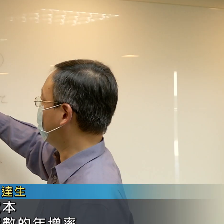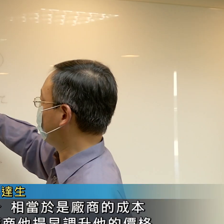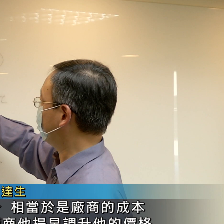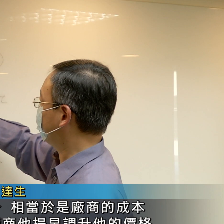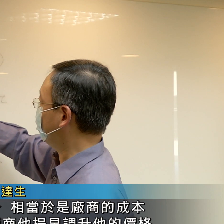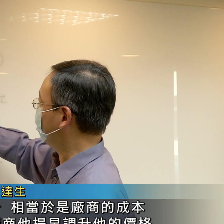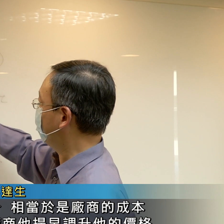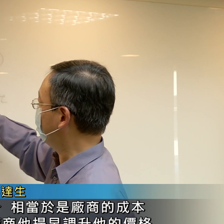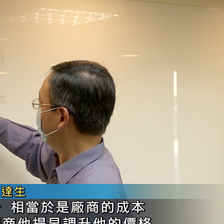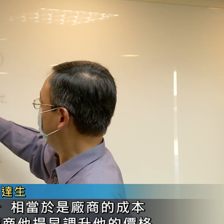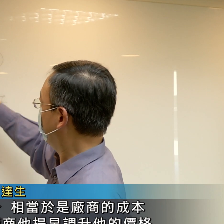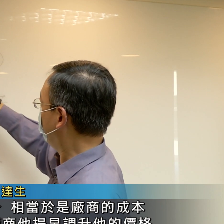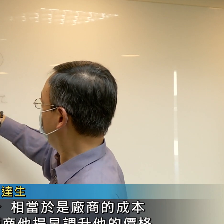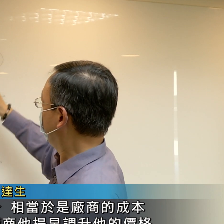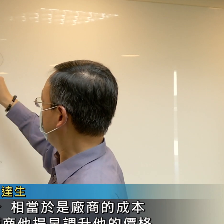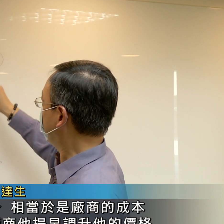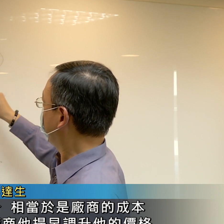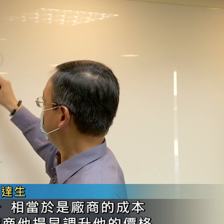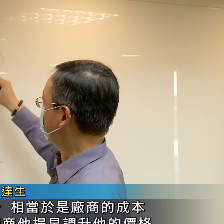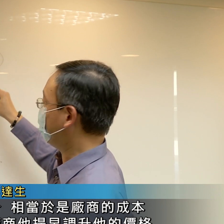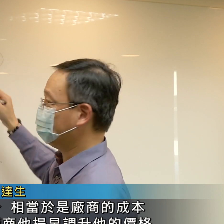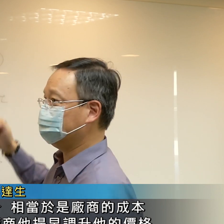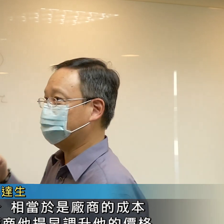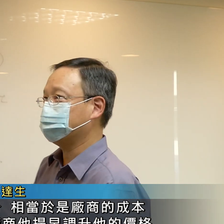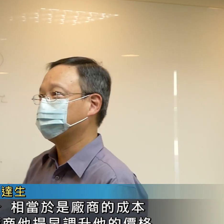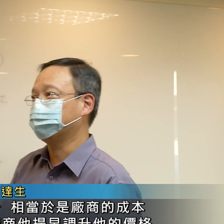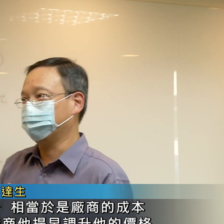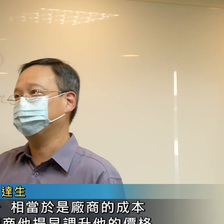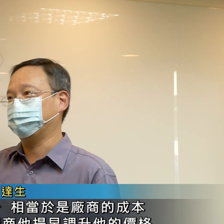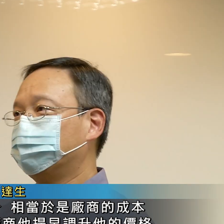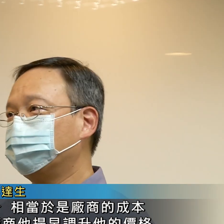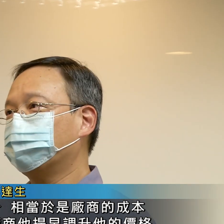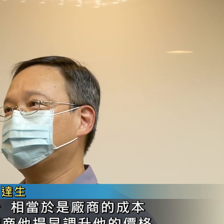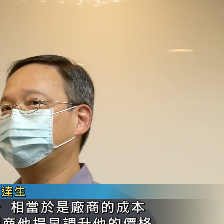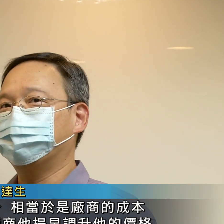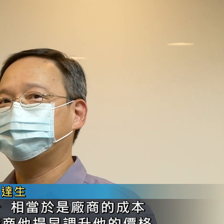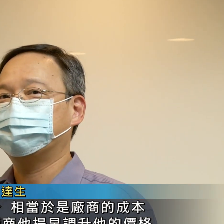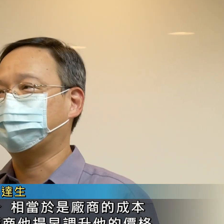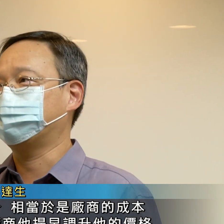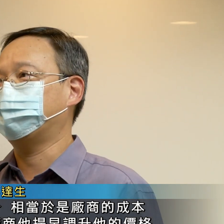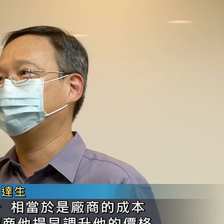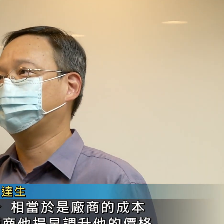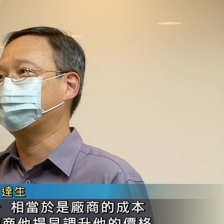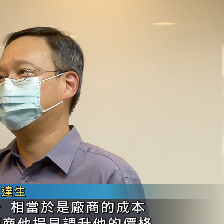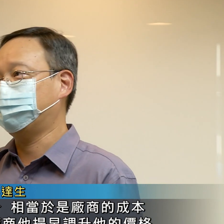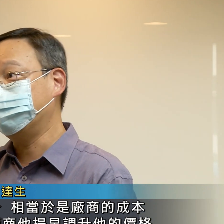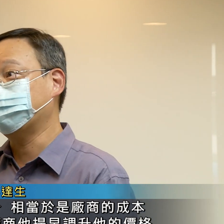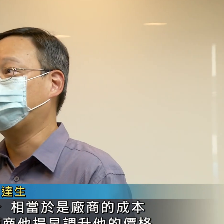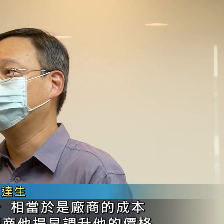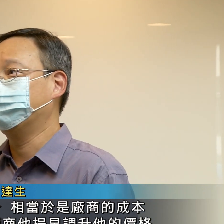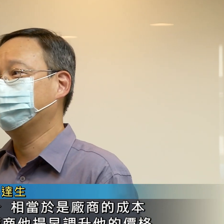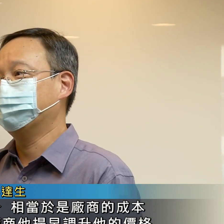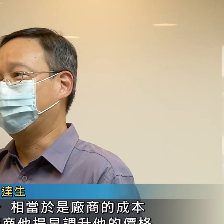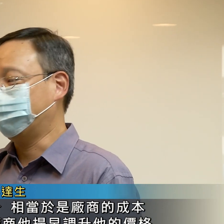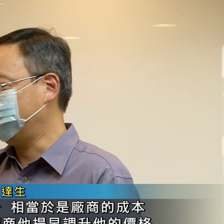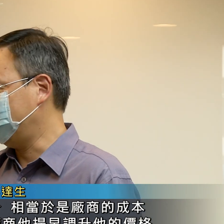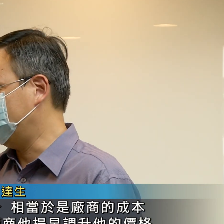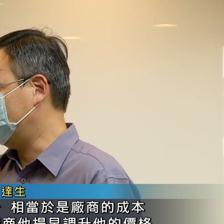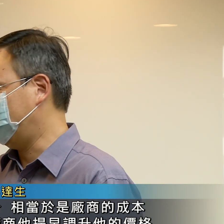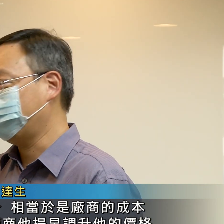说这部分相当于是厂商的成本。如果说有一些厂商他提早这个调升它